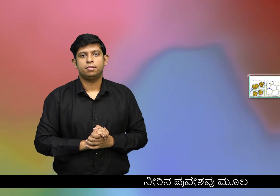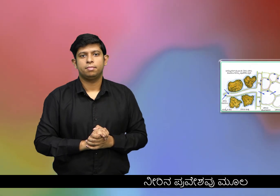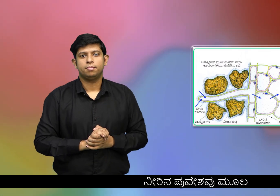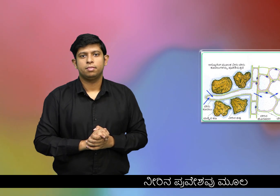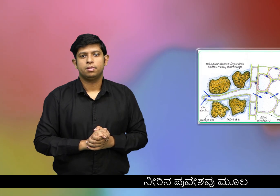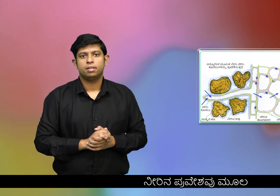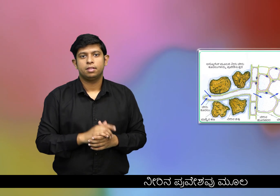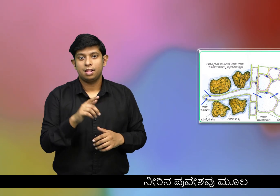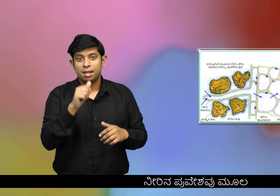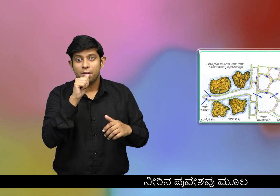ನೀರಿನ ಪ್ರವೇಶವು ಮೂಲ